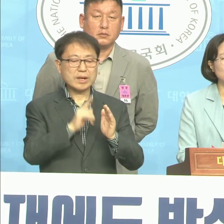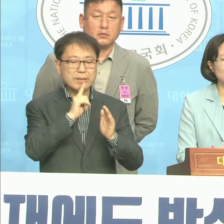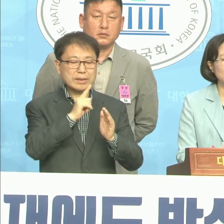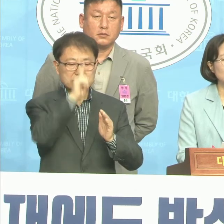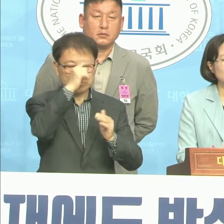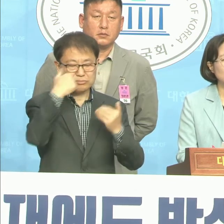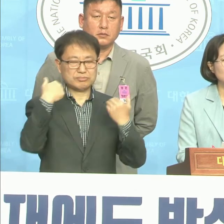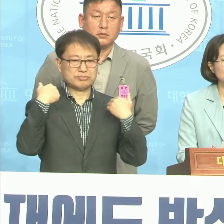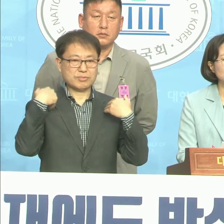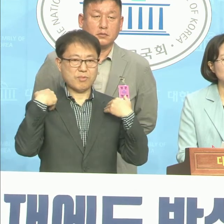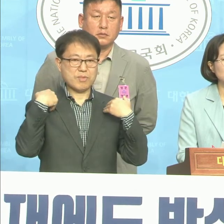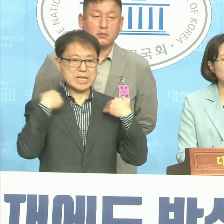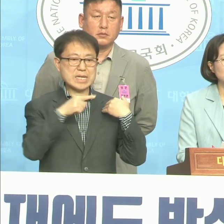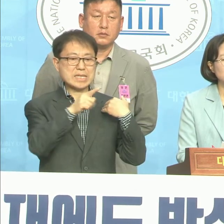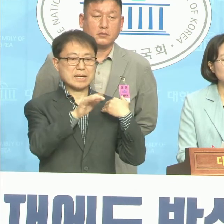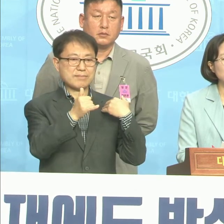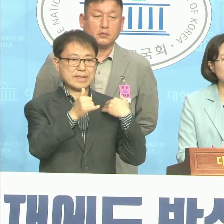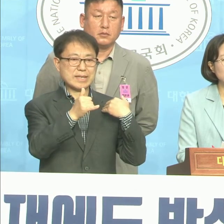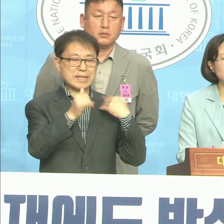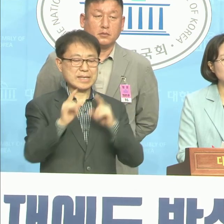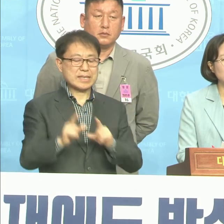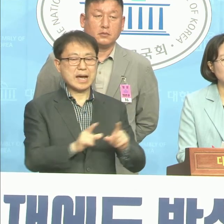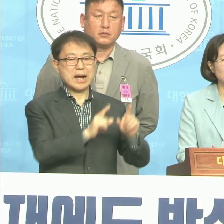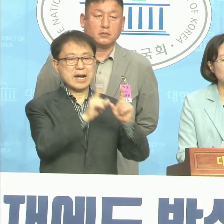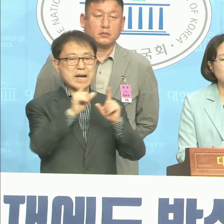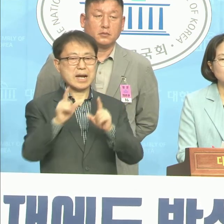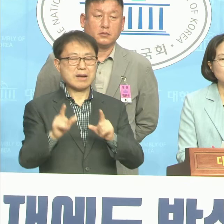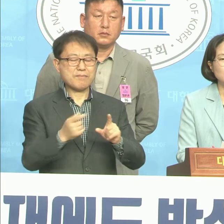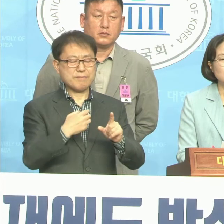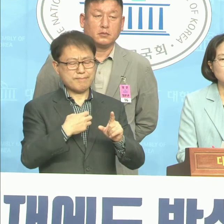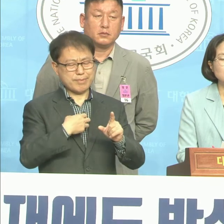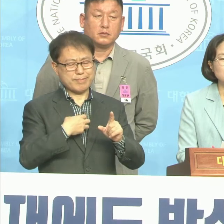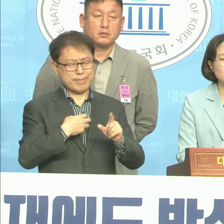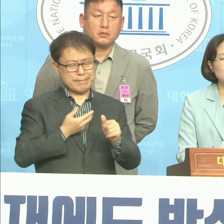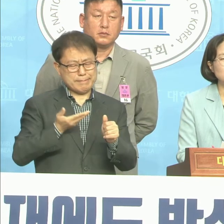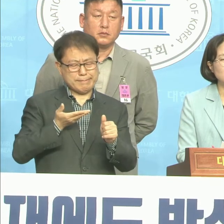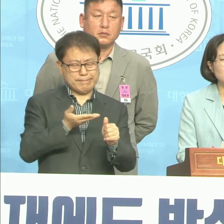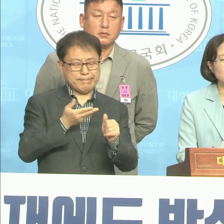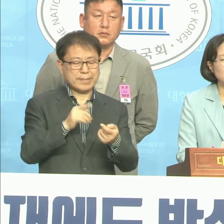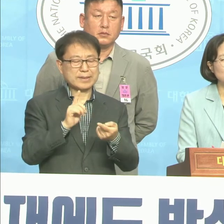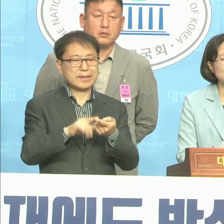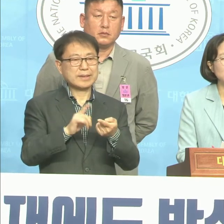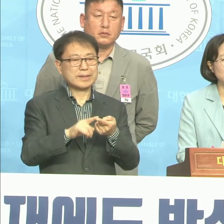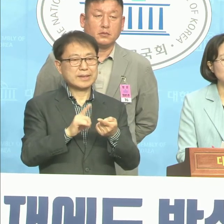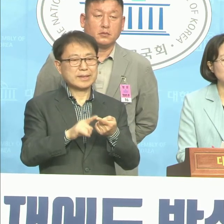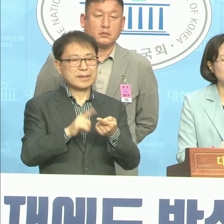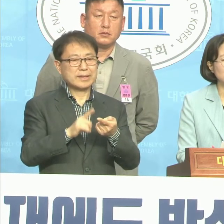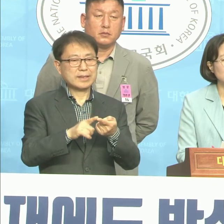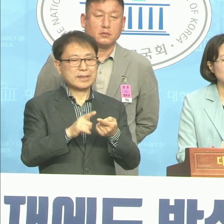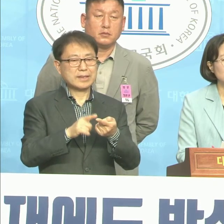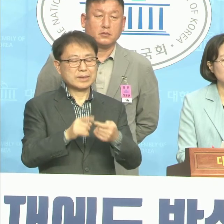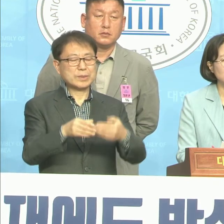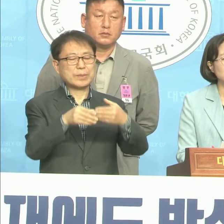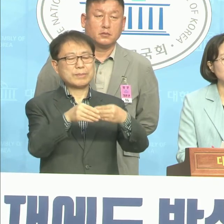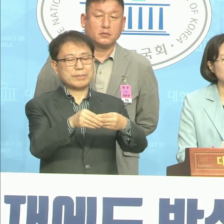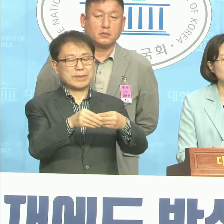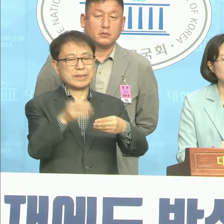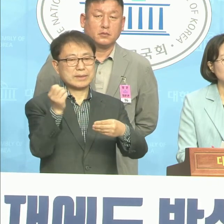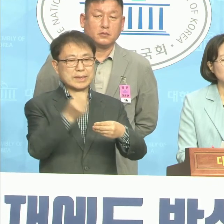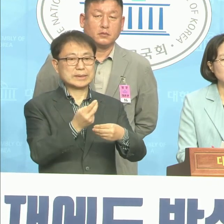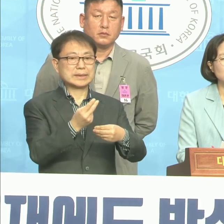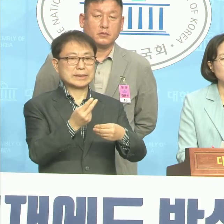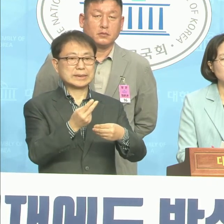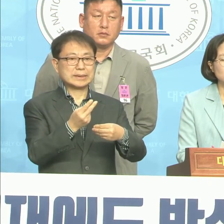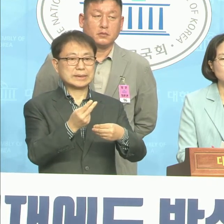정부도 2분들의 삶의 벼랑 끝에 서있는 2분들에게 손을 내밀어서 다시